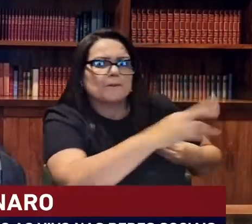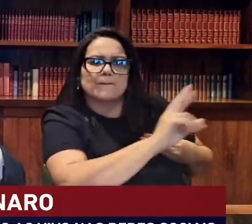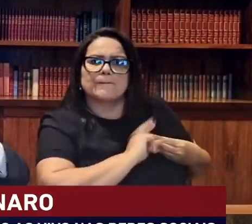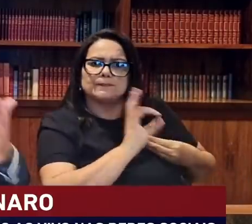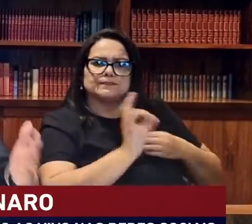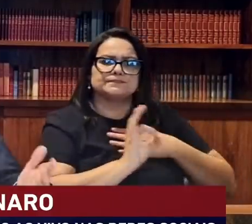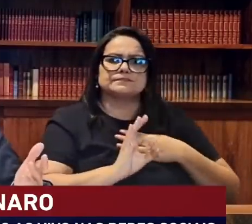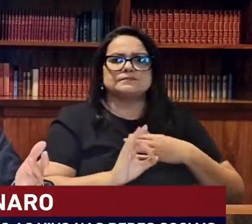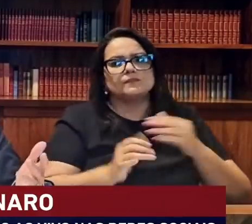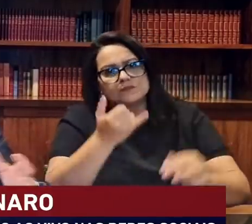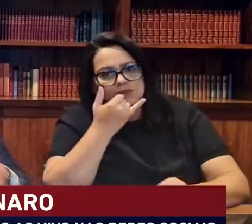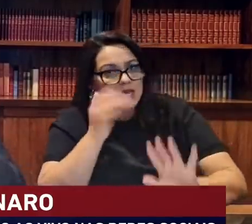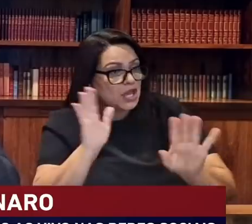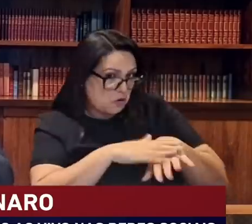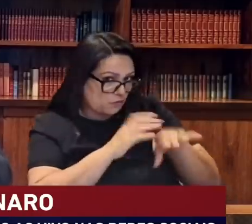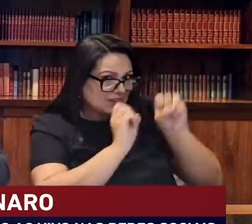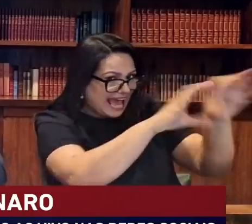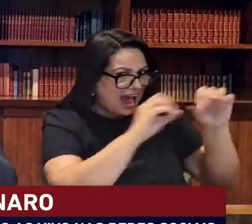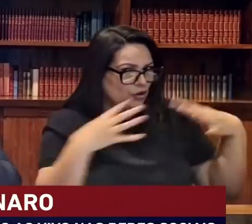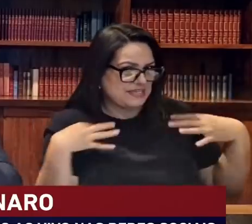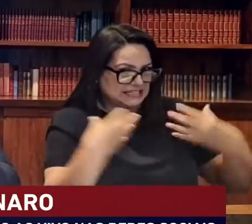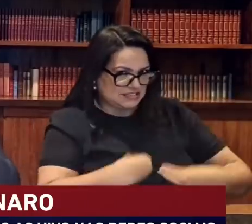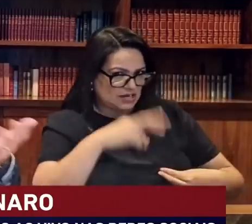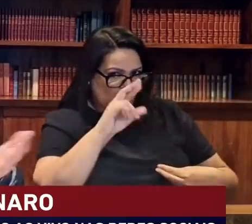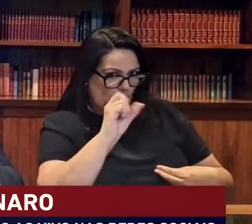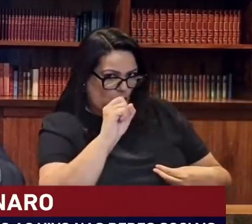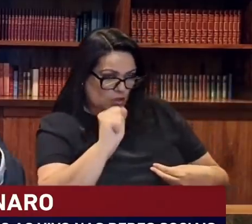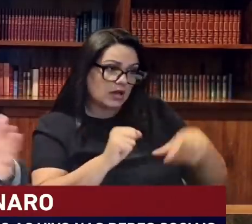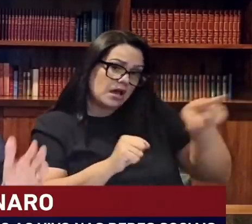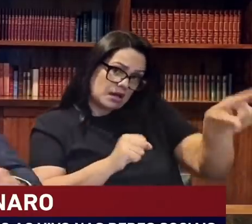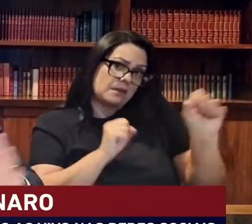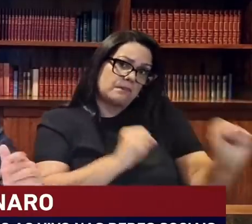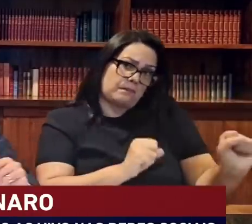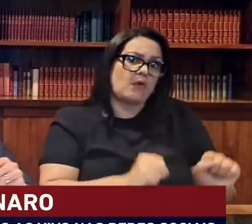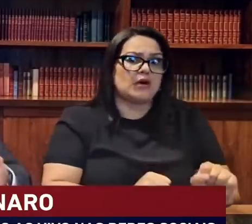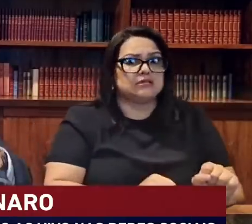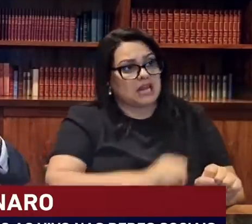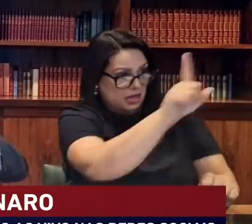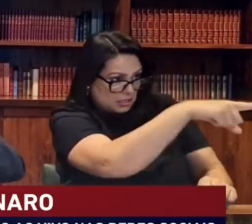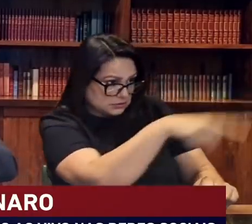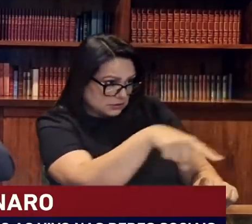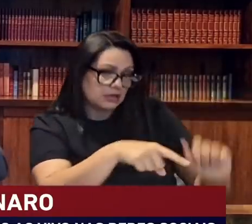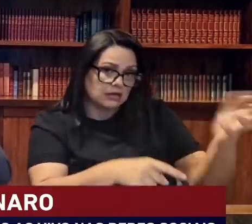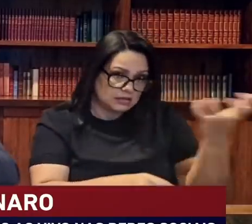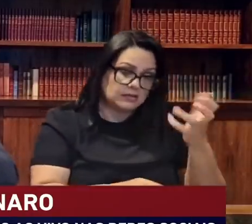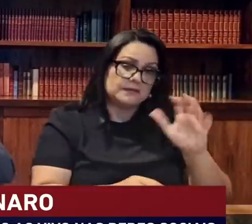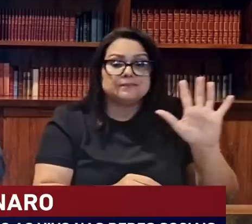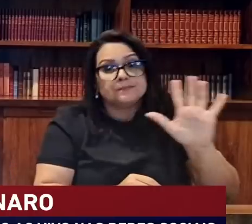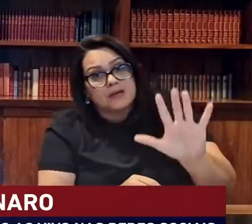Eu não vou dar aula à senhora Rosa Weber, mas poderia ela se achar, pode até indeferir, né?